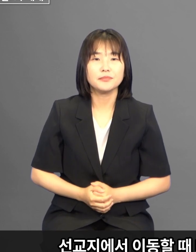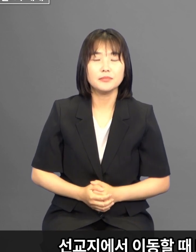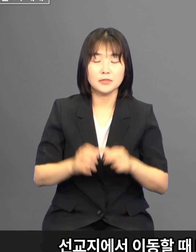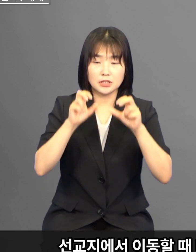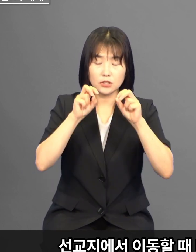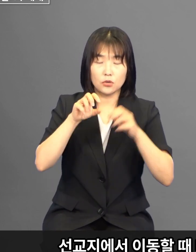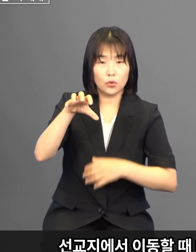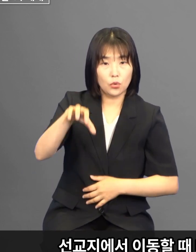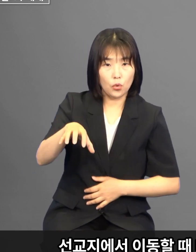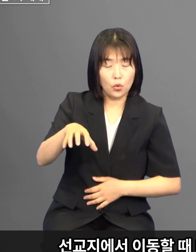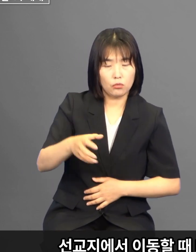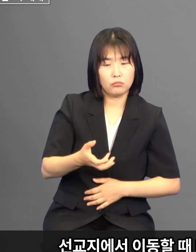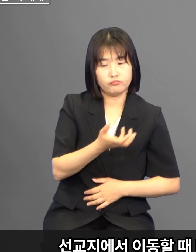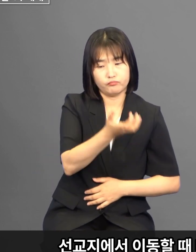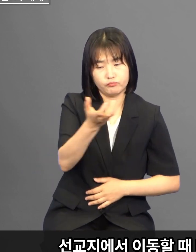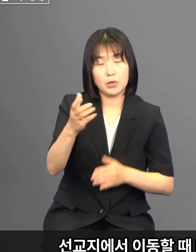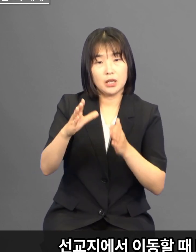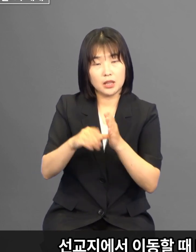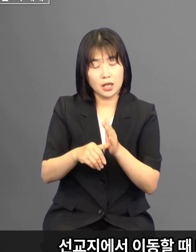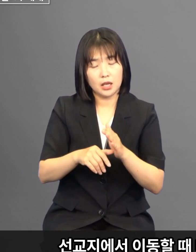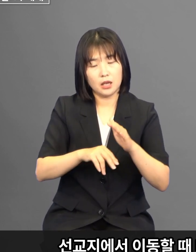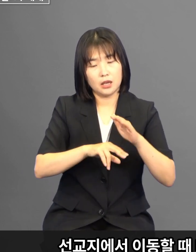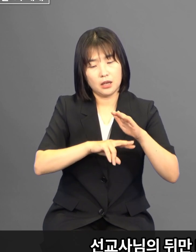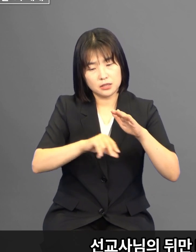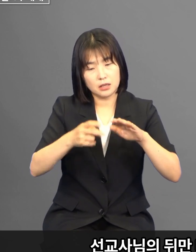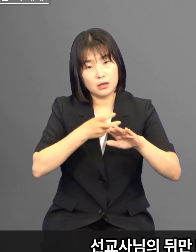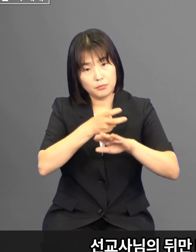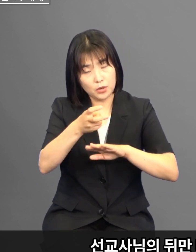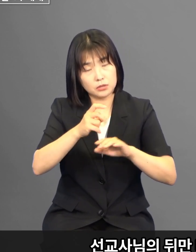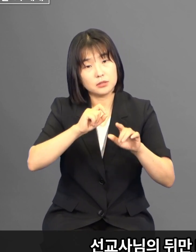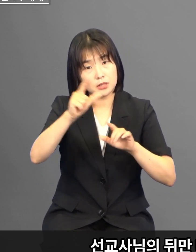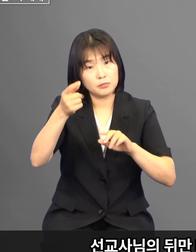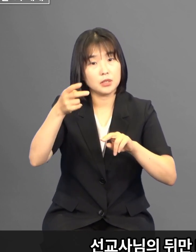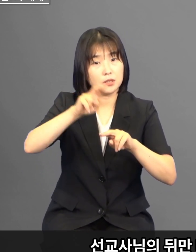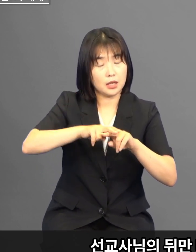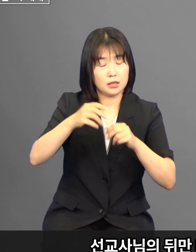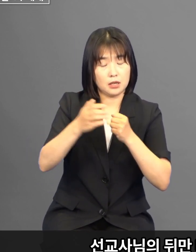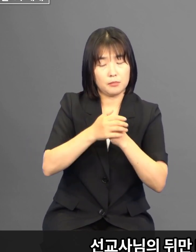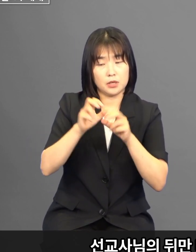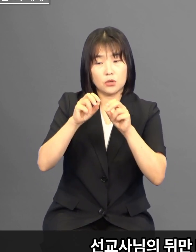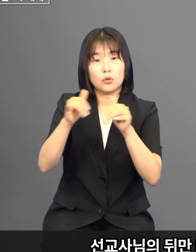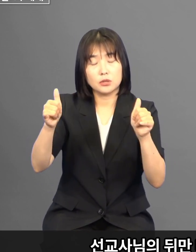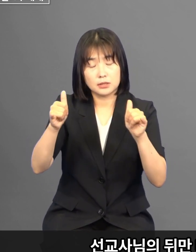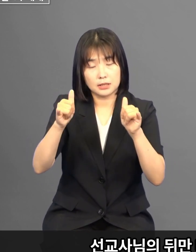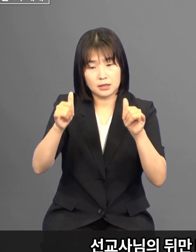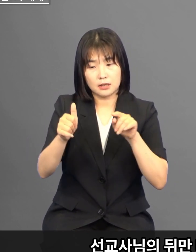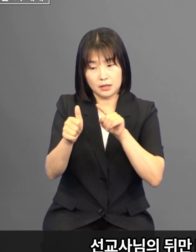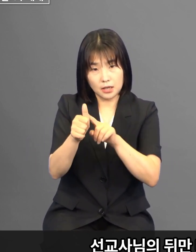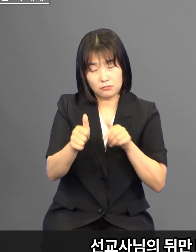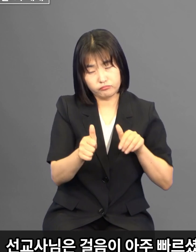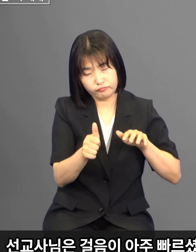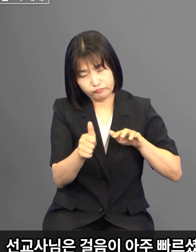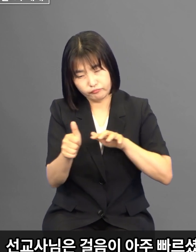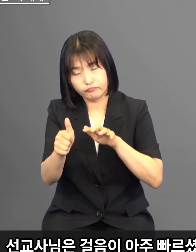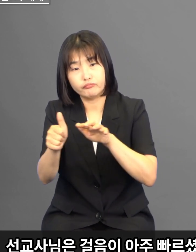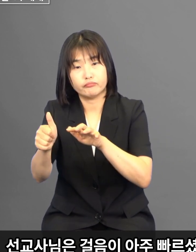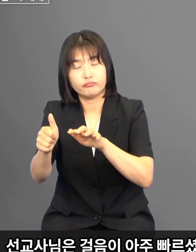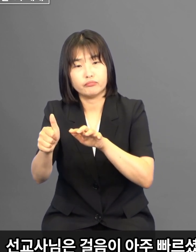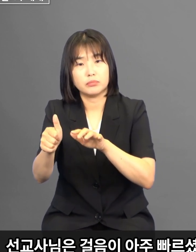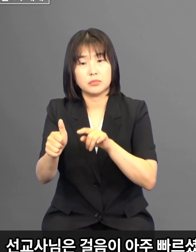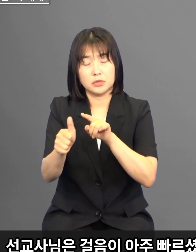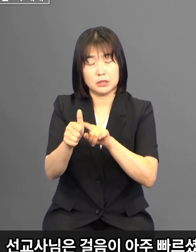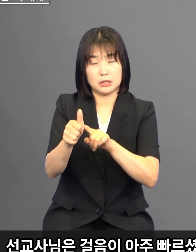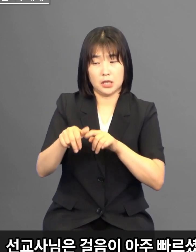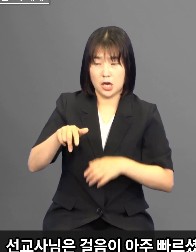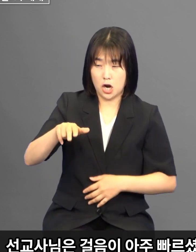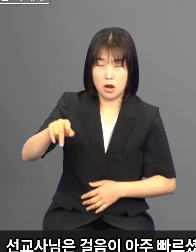선교지에서 이동할 때 대중교통을 주로 이용했기 때문에 선교사님의 뒤만 따라다닐 수밖에 없었습니다. 선교사님은 걸음이